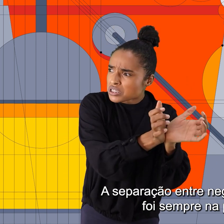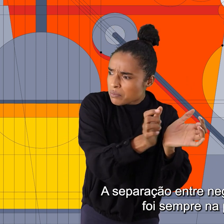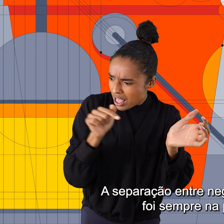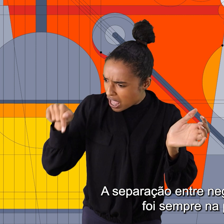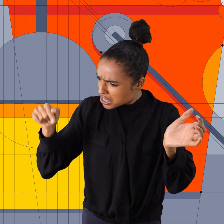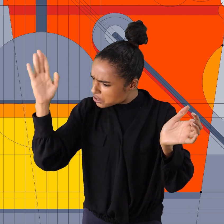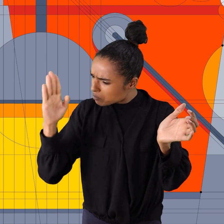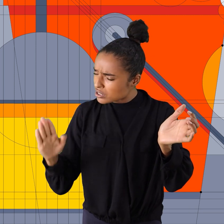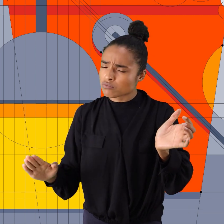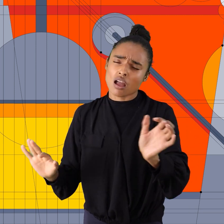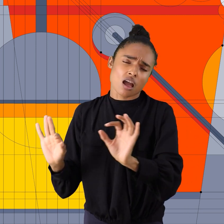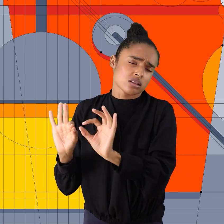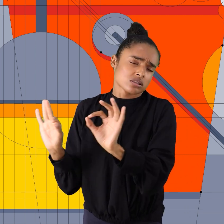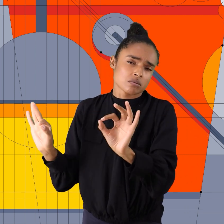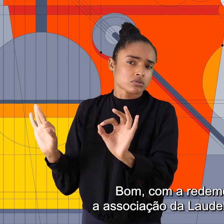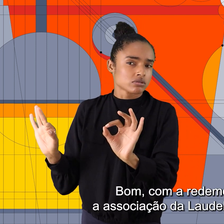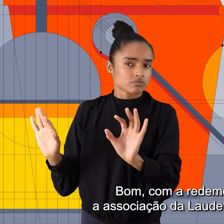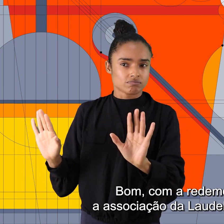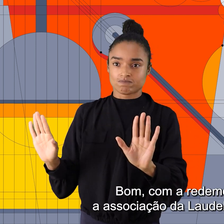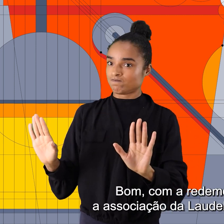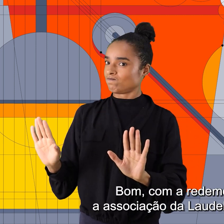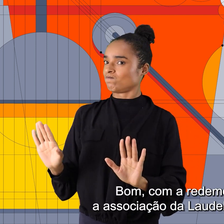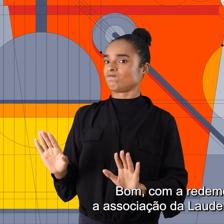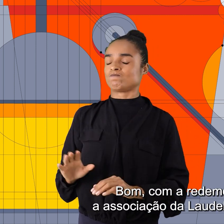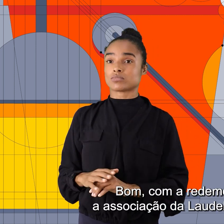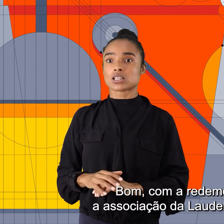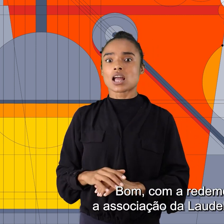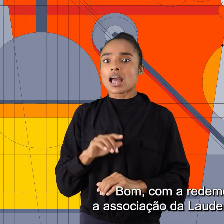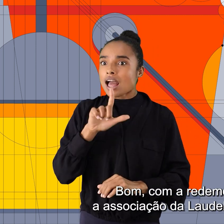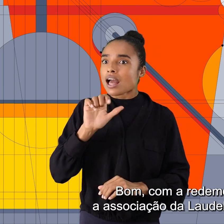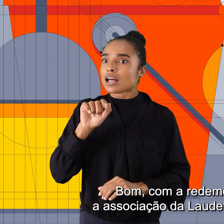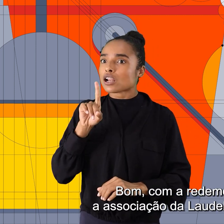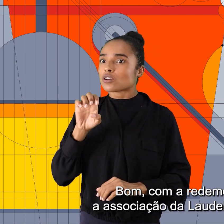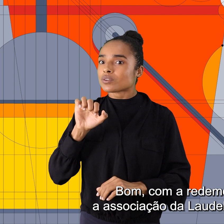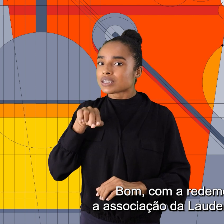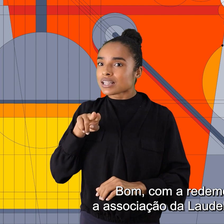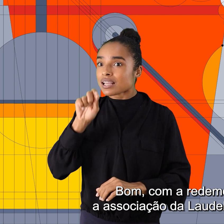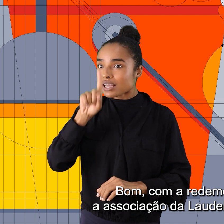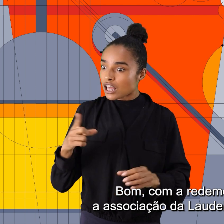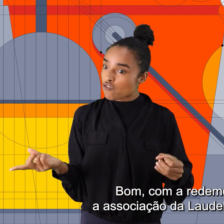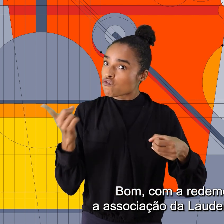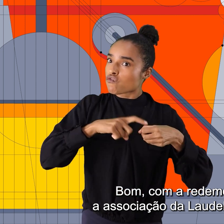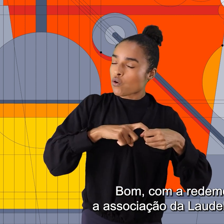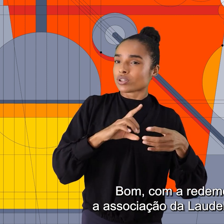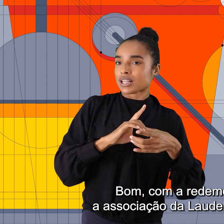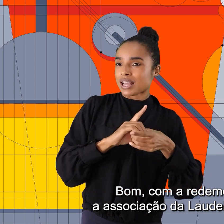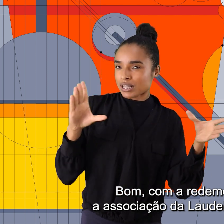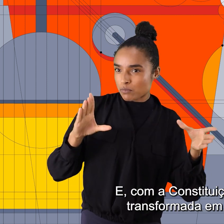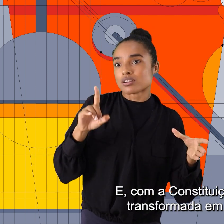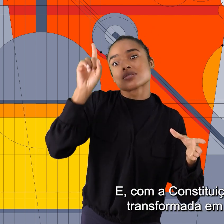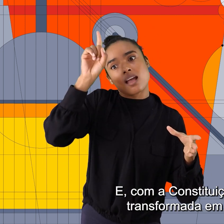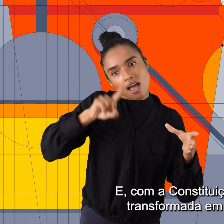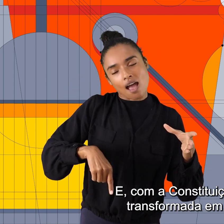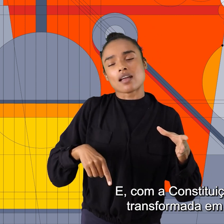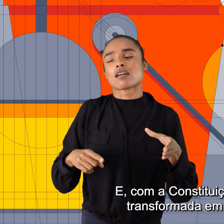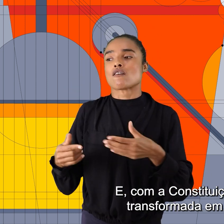na prática. Bom, com a redemocratização, a Associação da Laudelina foi reaberta e,